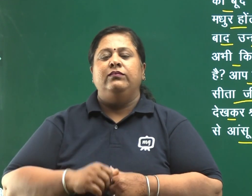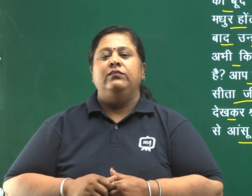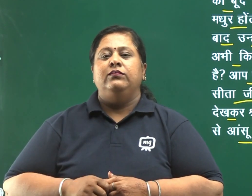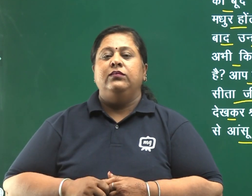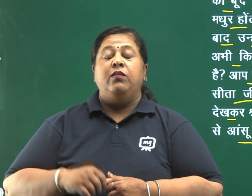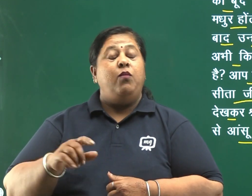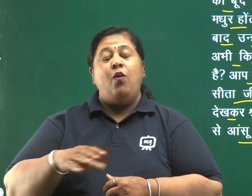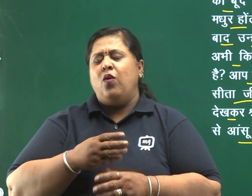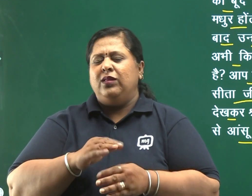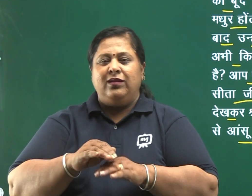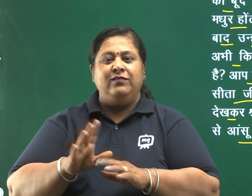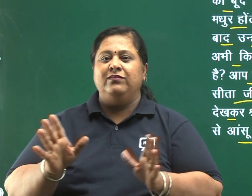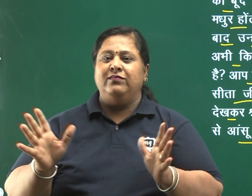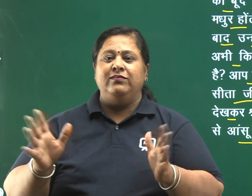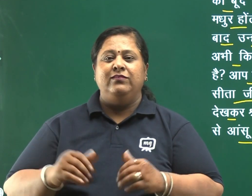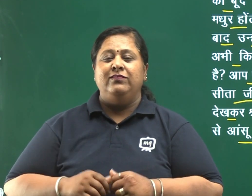वो बहुत ही